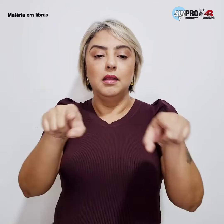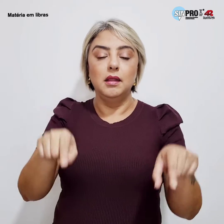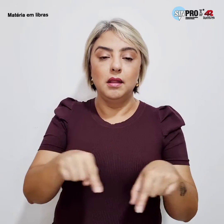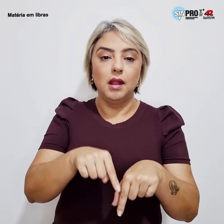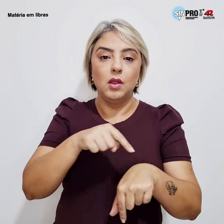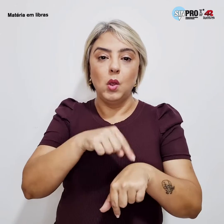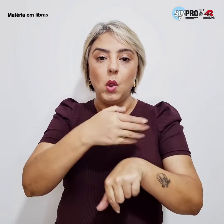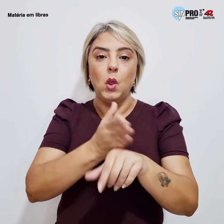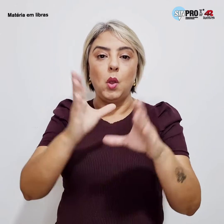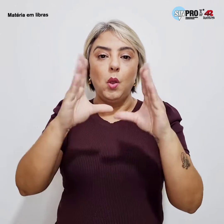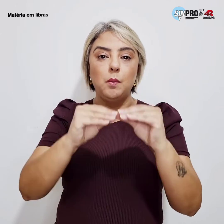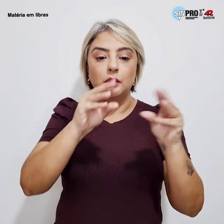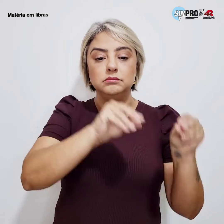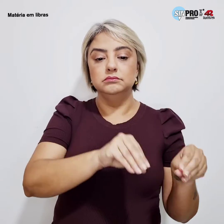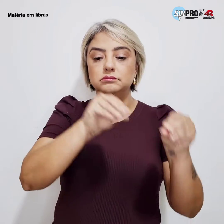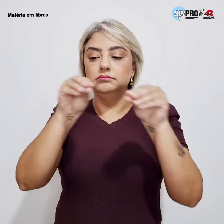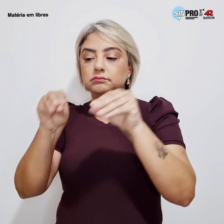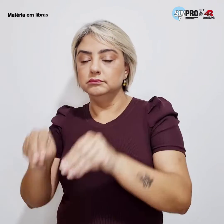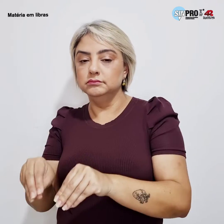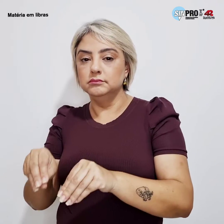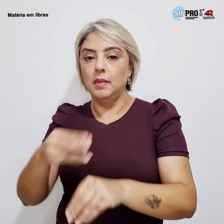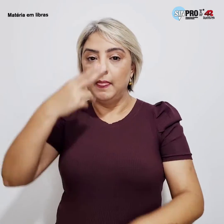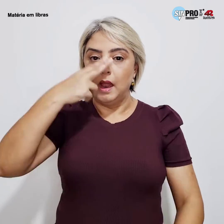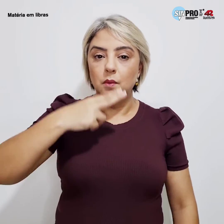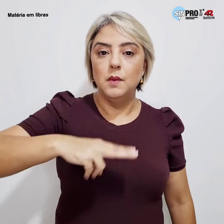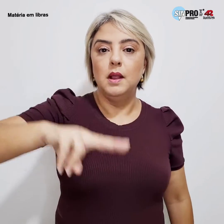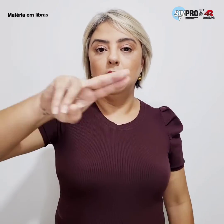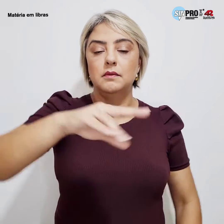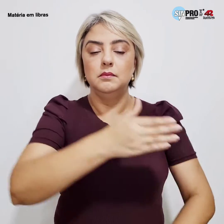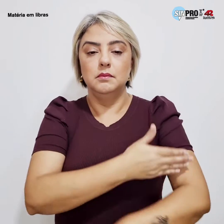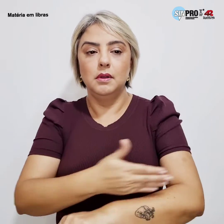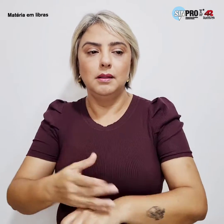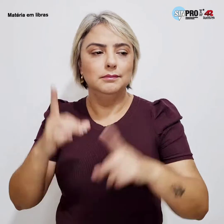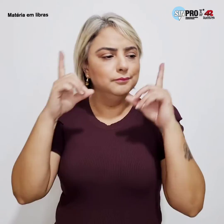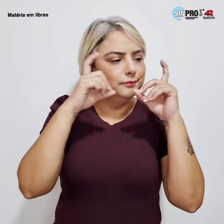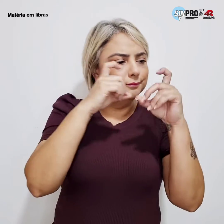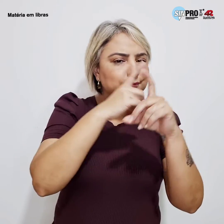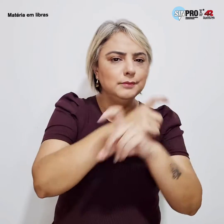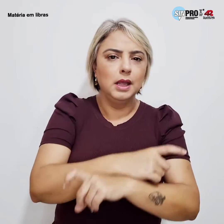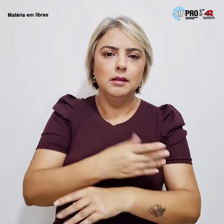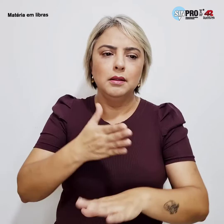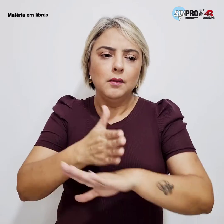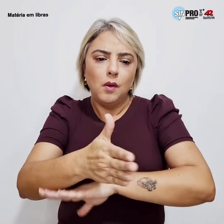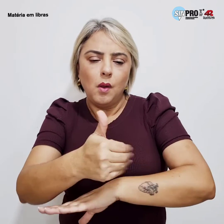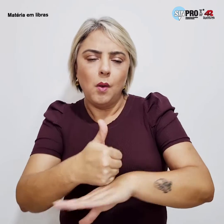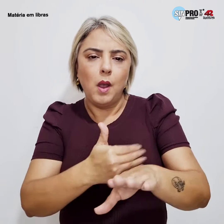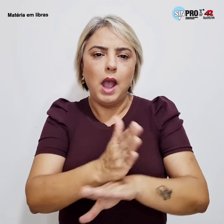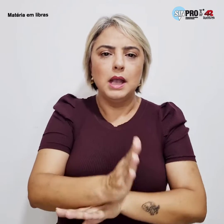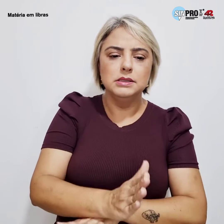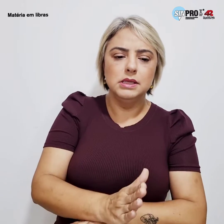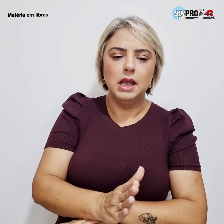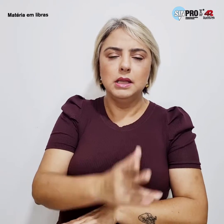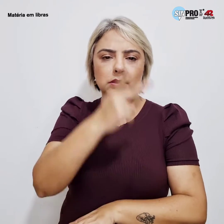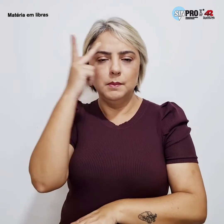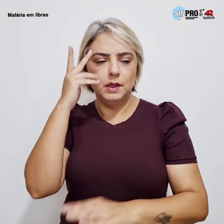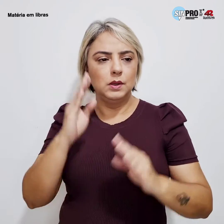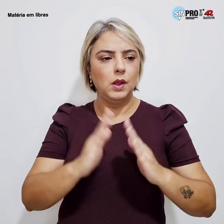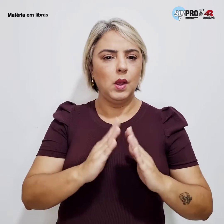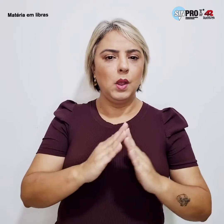noturnas transferidas para o Elefante Branco, dificultou o acesso de moradores da Vila